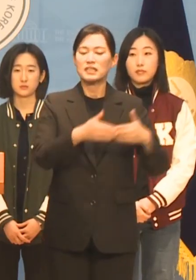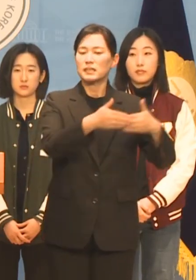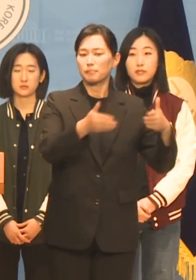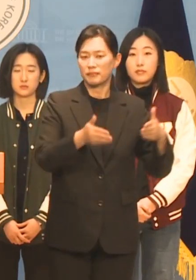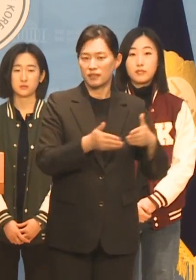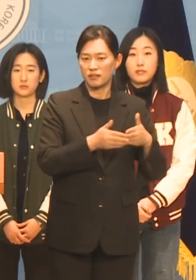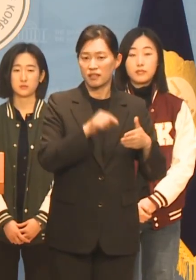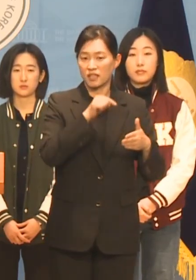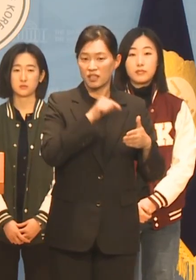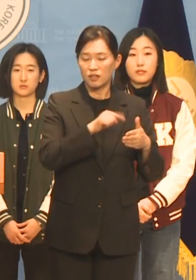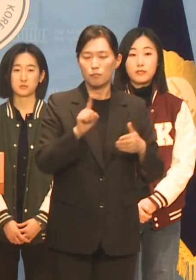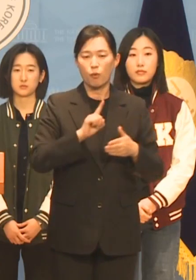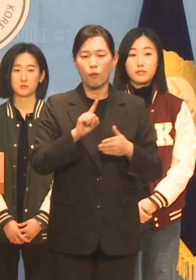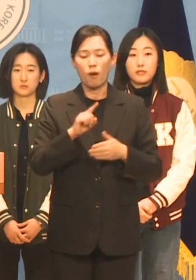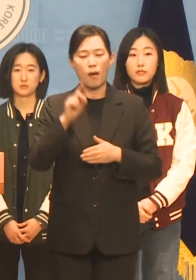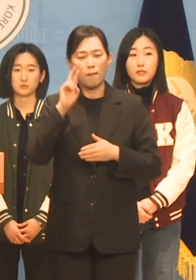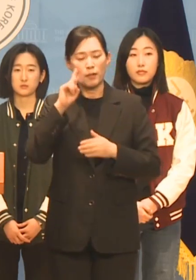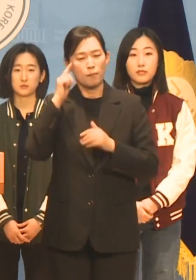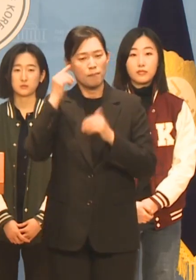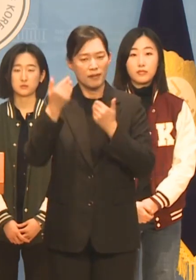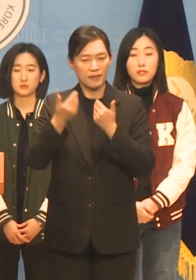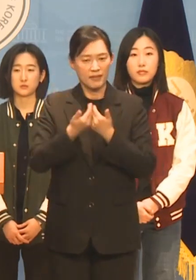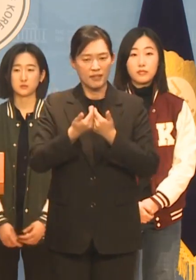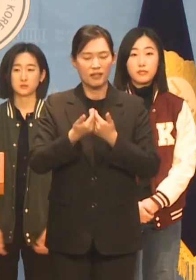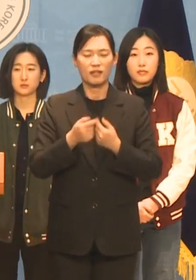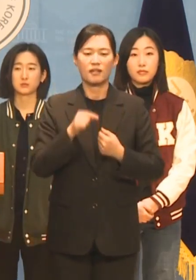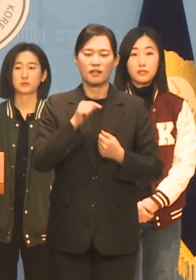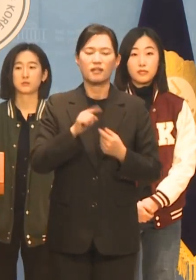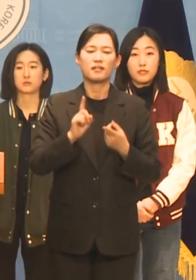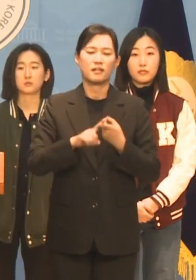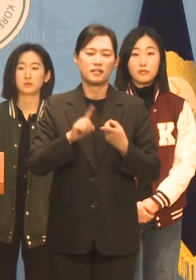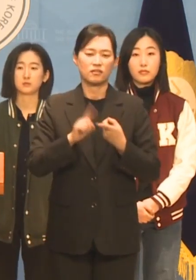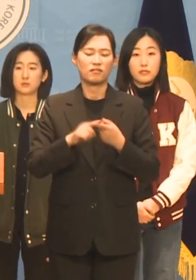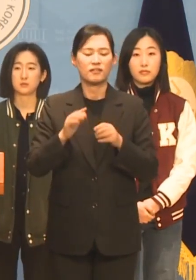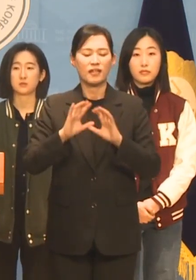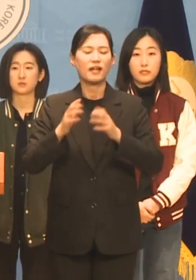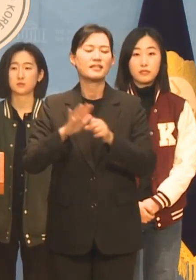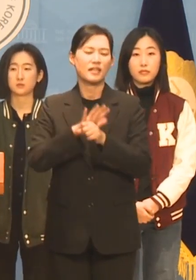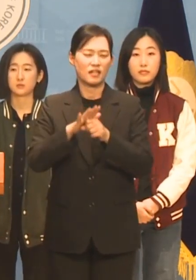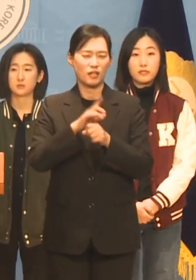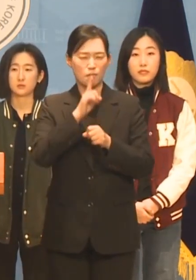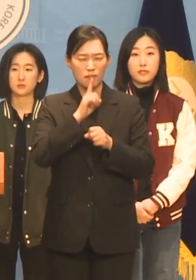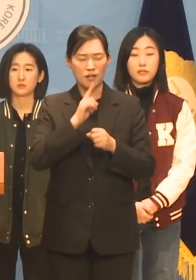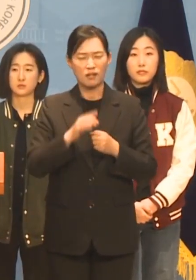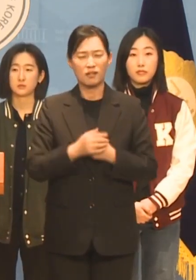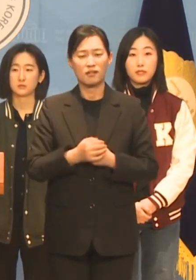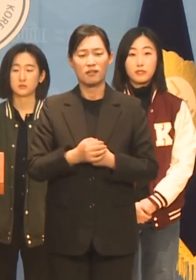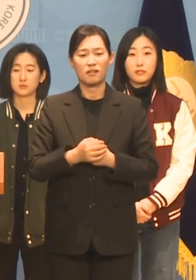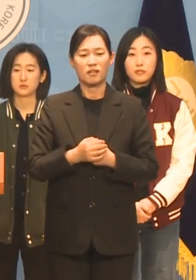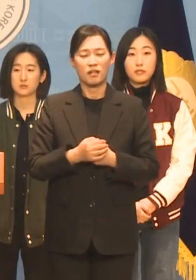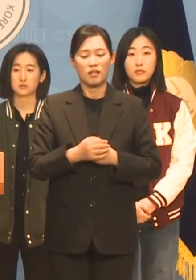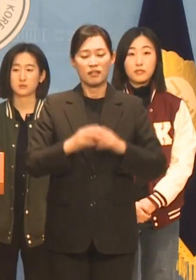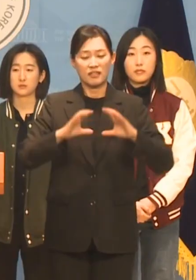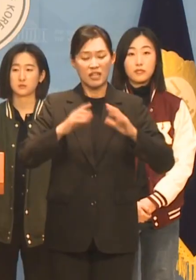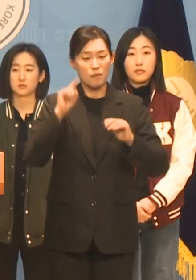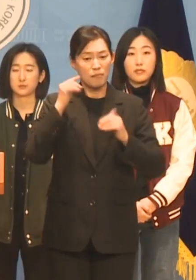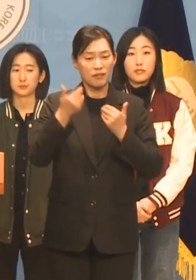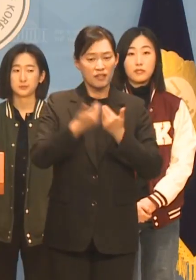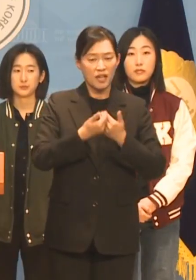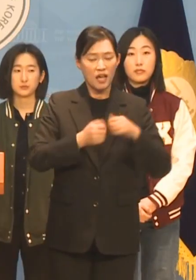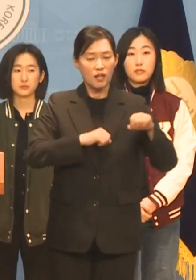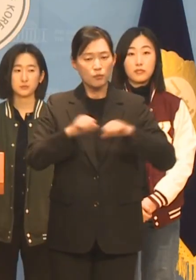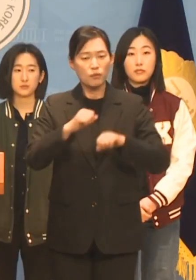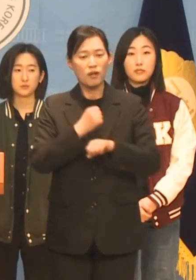집단입니다. 이들은 반미와 친북활동을 애국으로 표명하는 집단입니다. 이들이 구체적으로 어떤 반국가적인 행보를